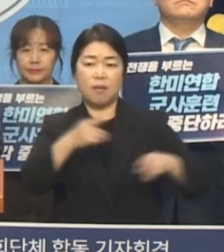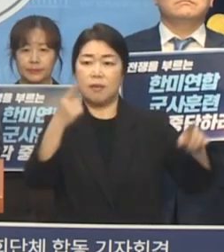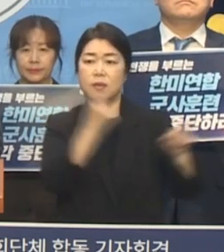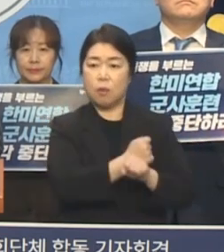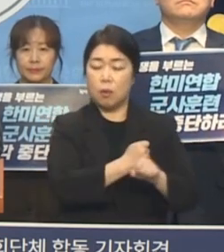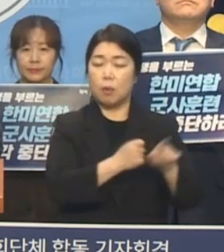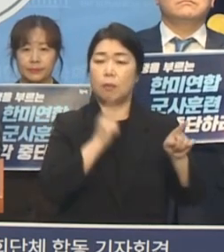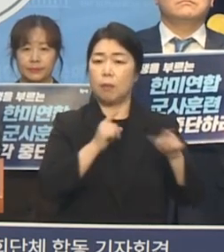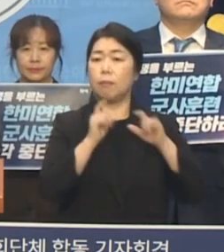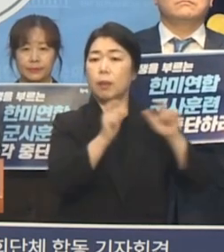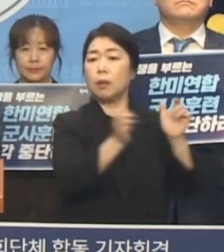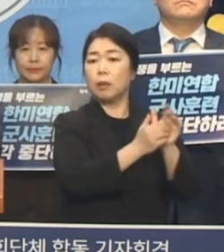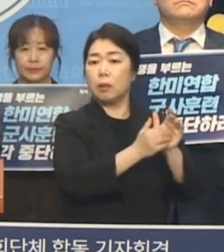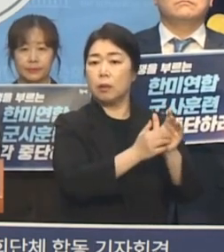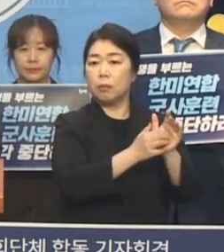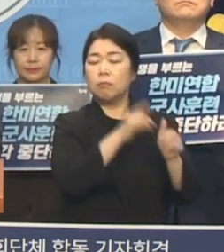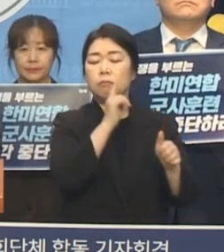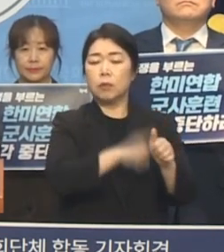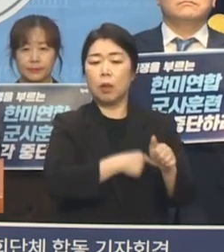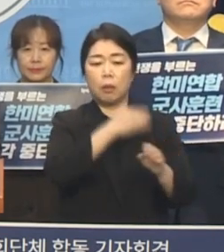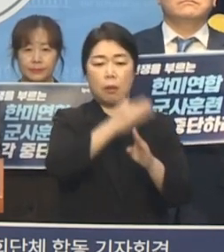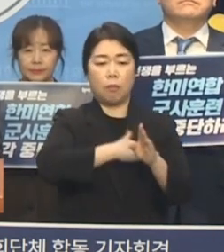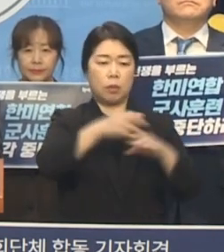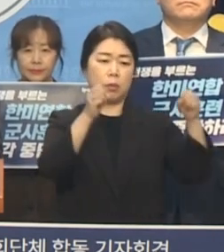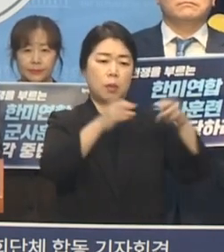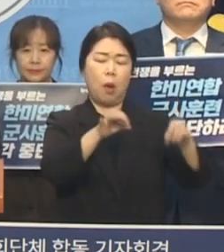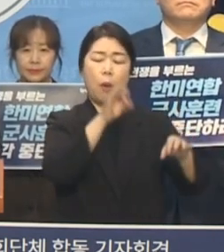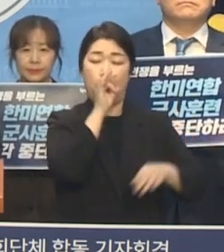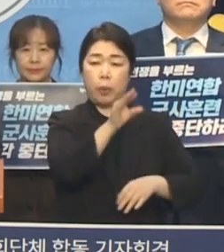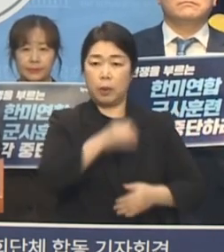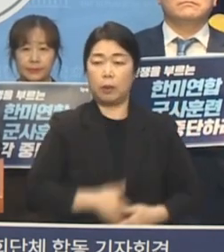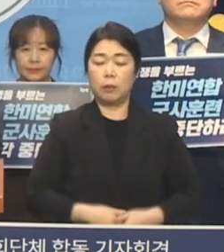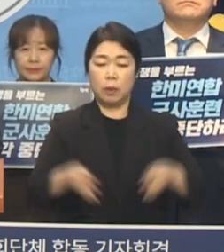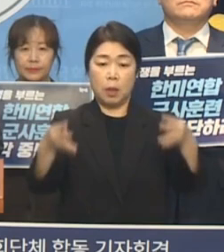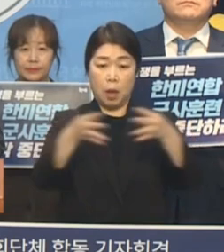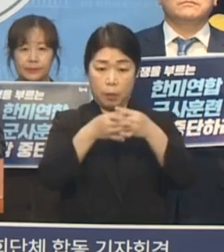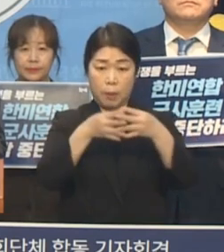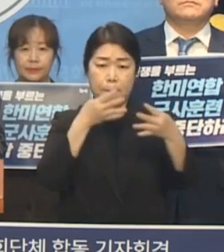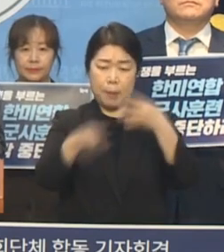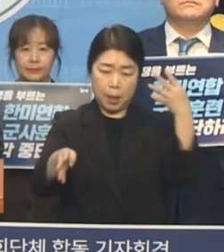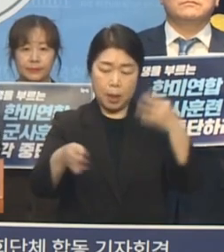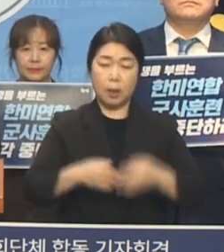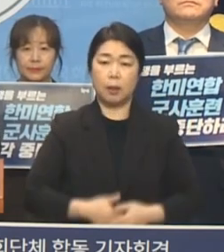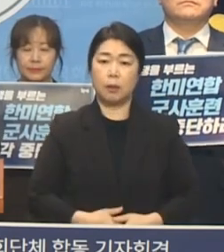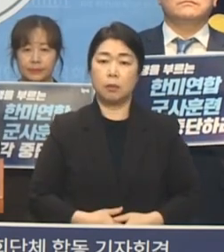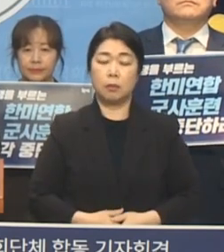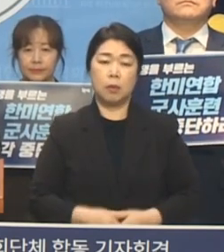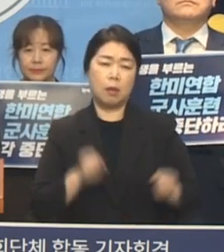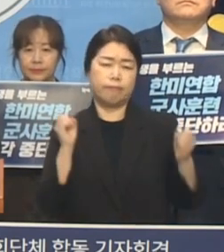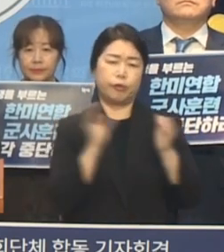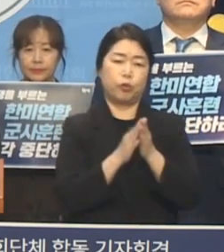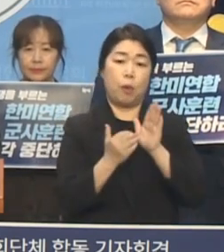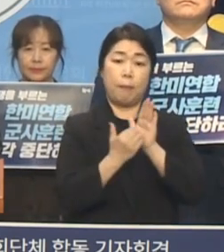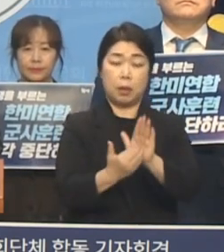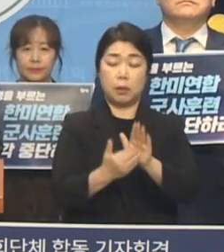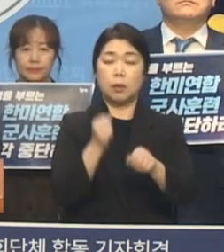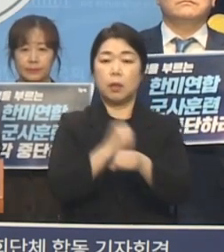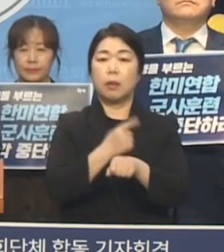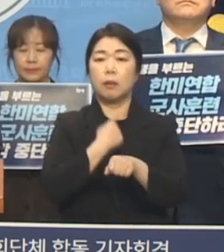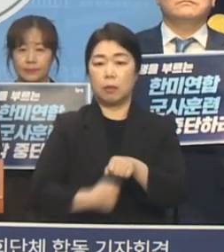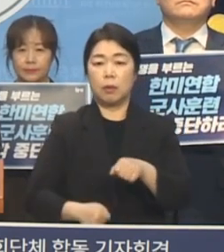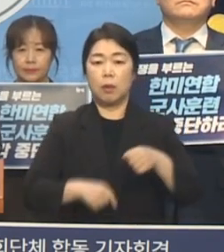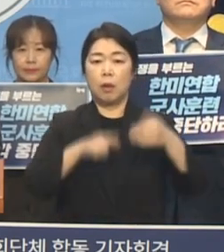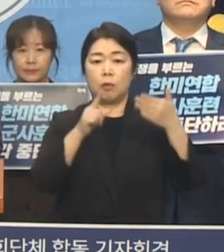간 모든 대화는 중단되고 합의는 파괴되었다. 최소한의 충돌 방지 역할을 해온